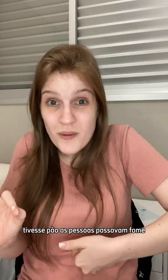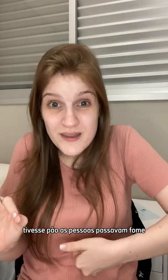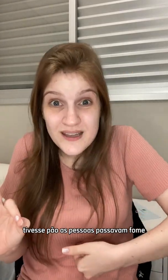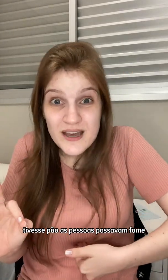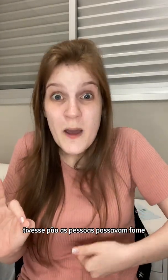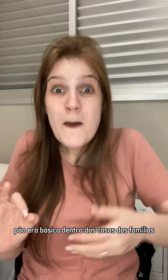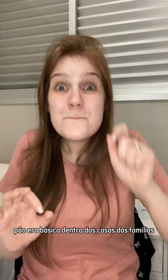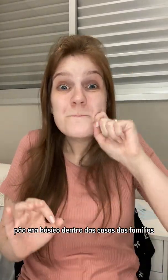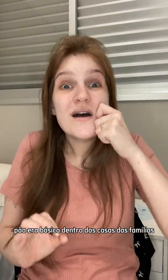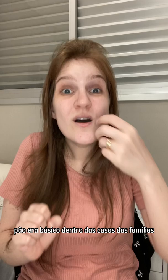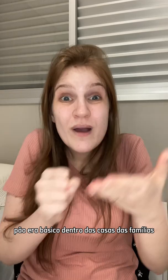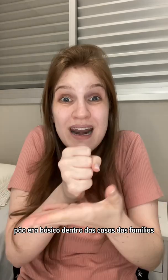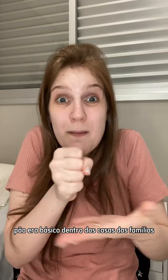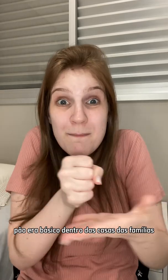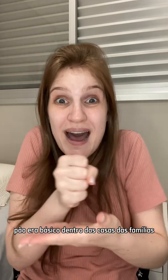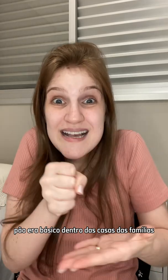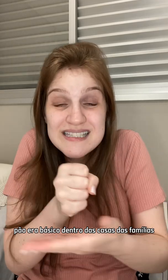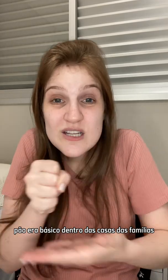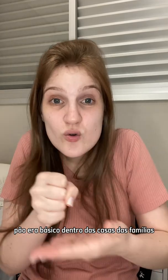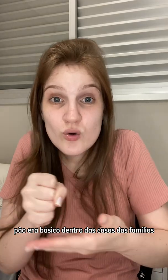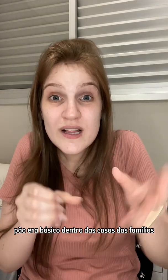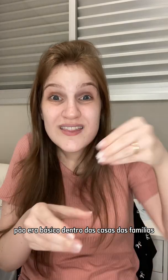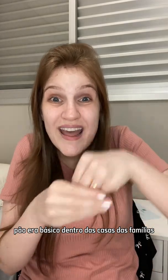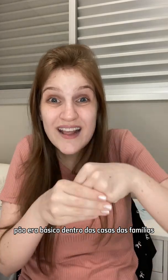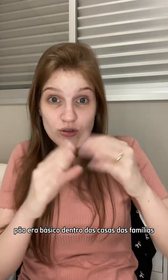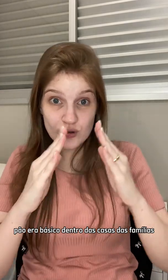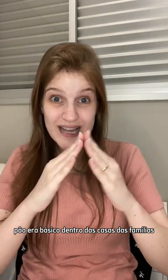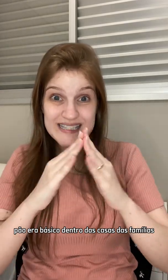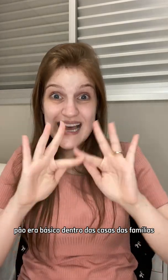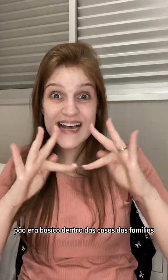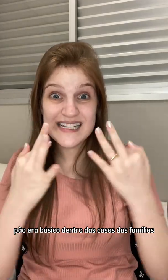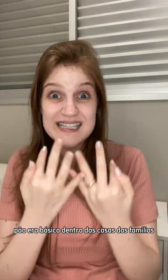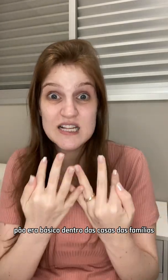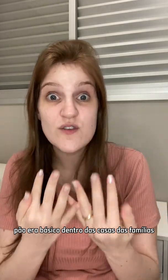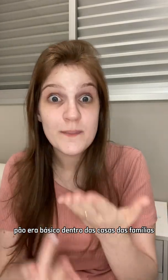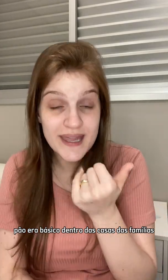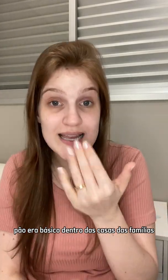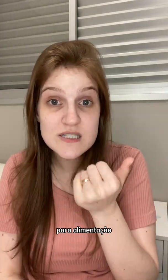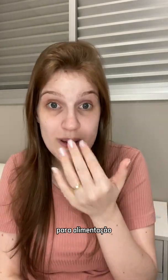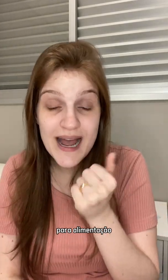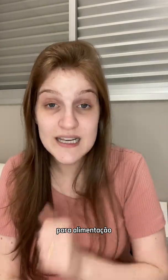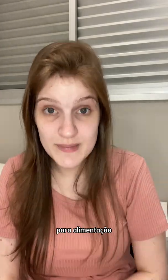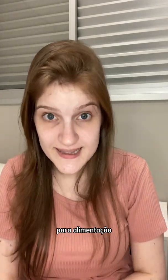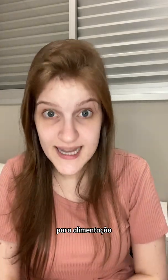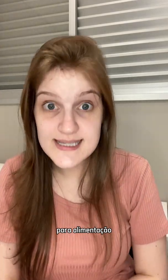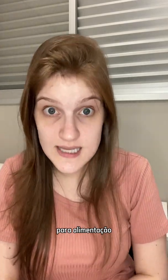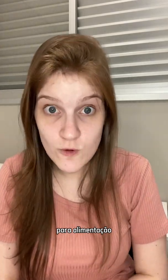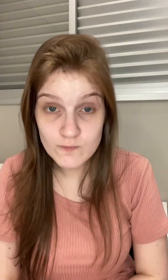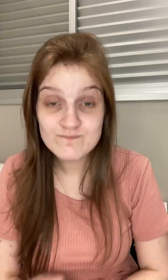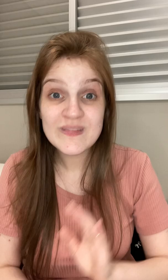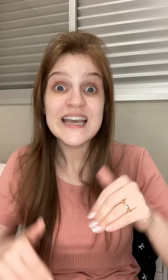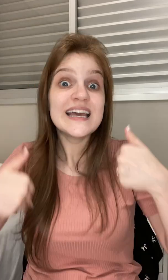fome. Pão era básico dentro das casas das famílias para alimentação.